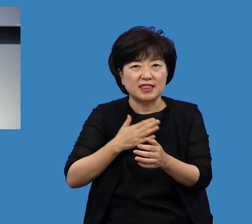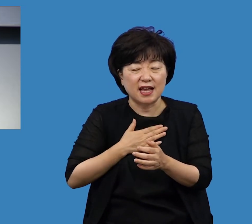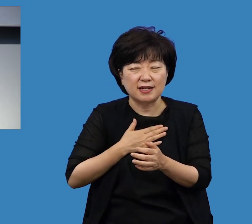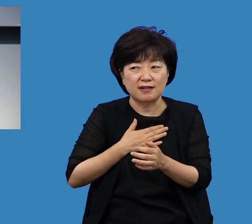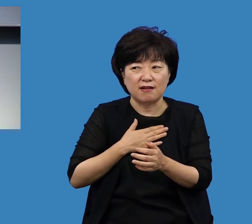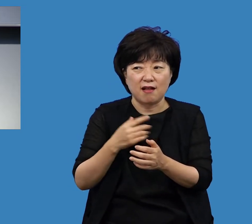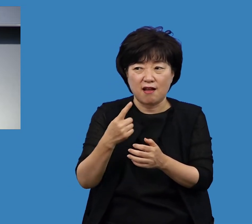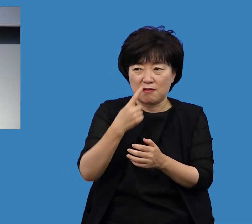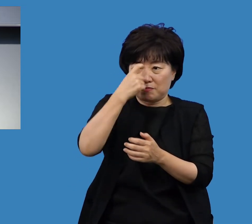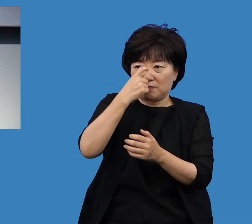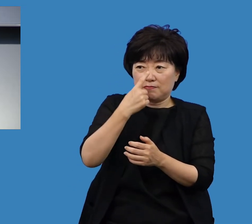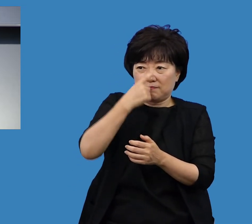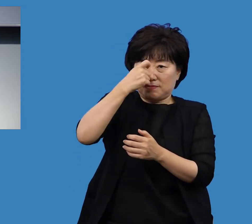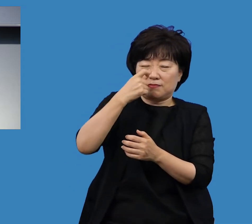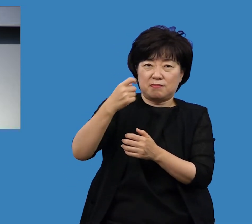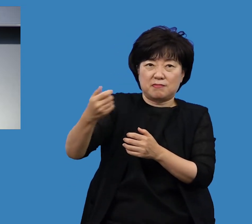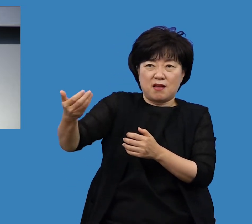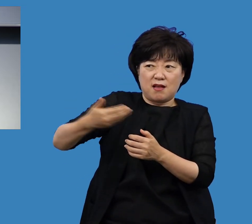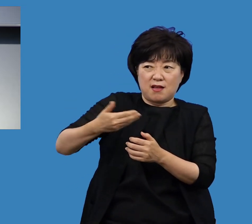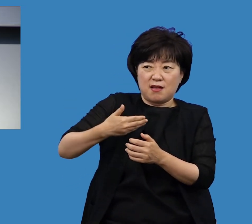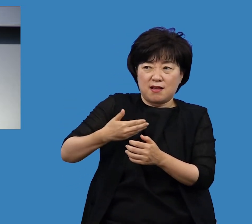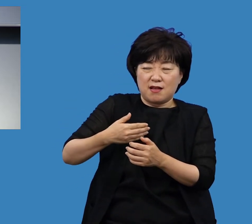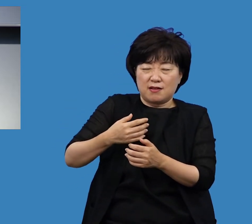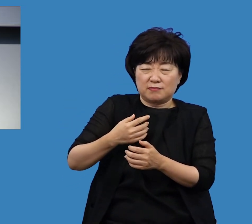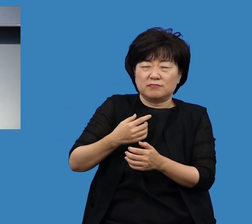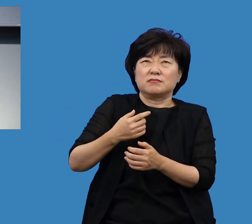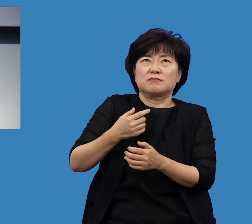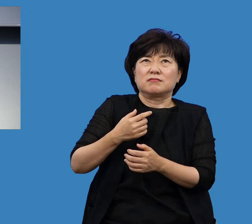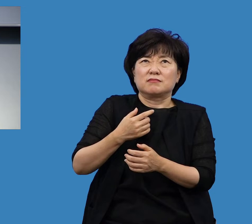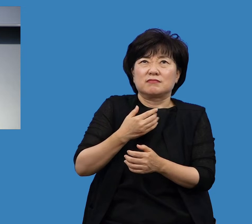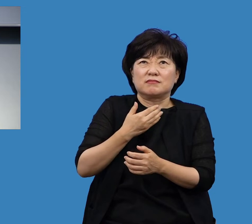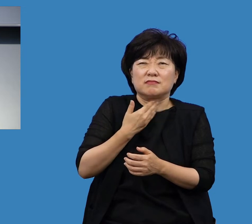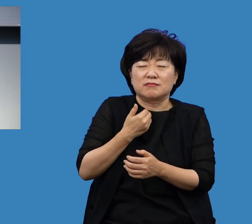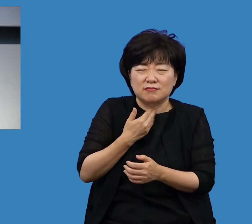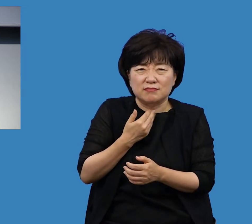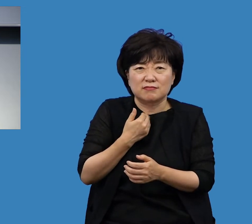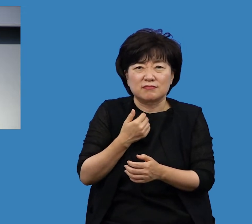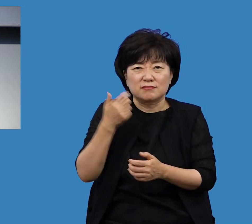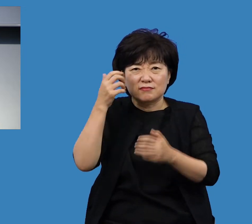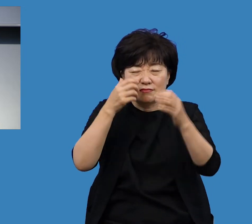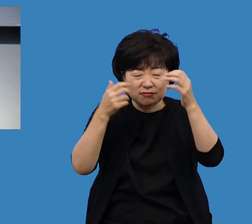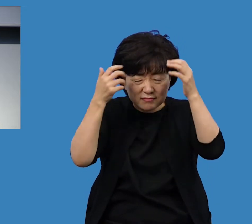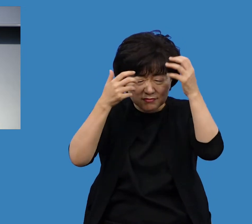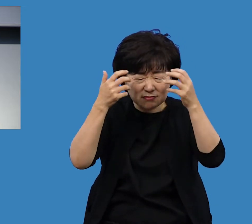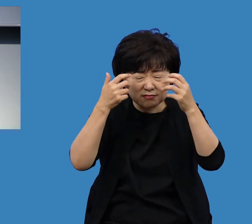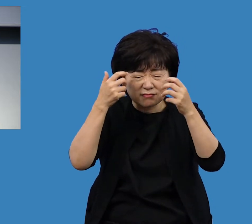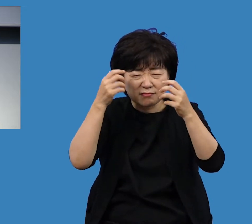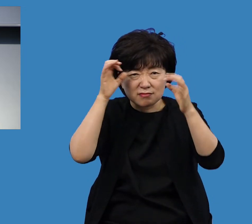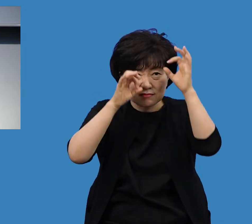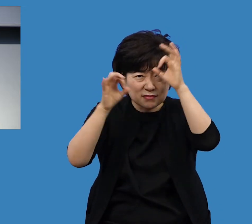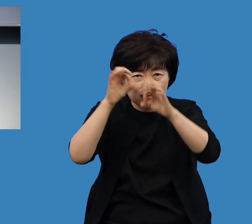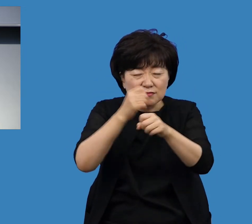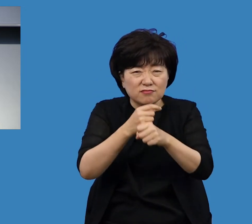하게 하는 거예요? 찾게 해요. 추구하게 해요. 게임의 영.